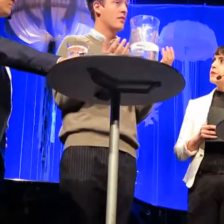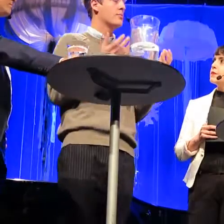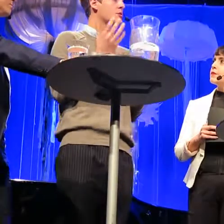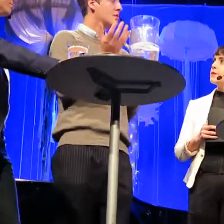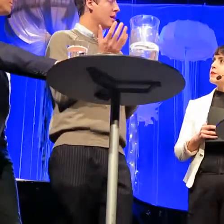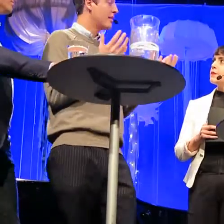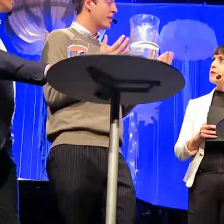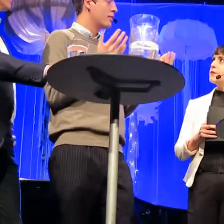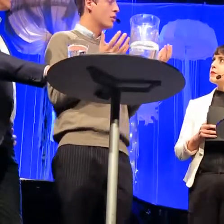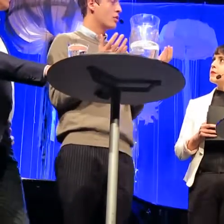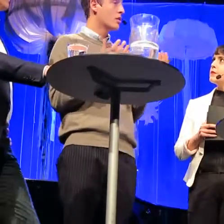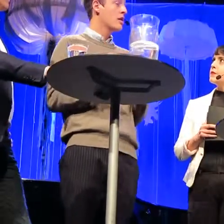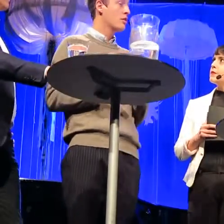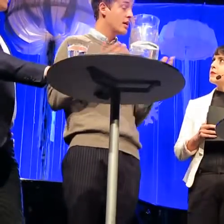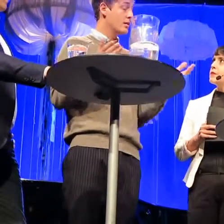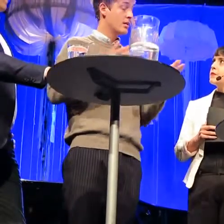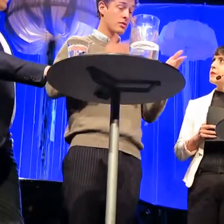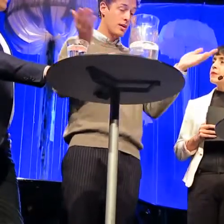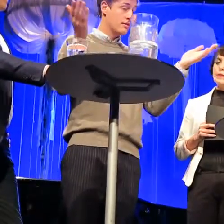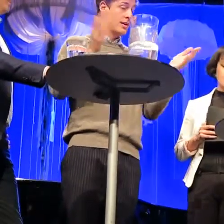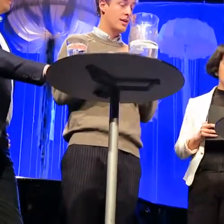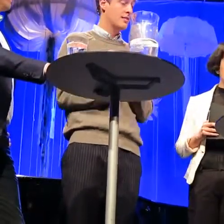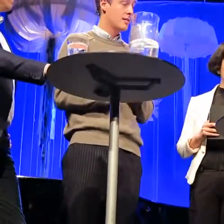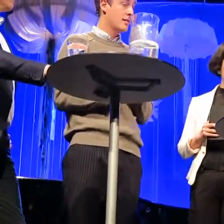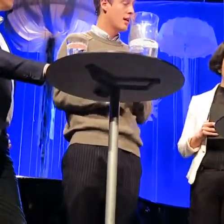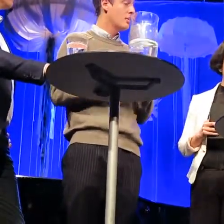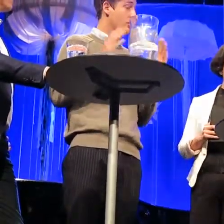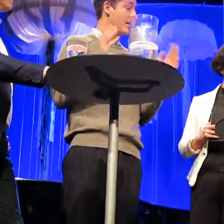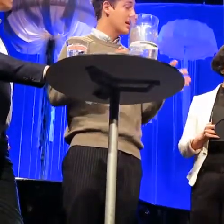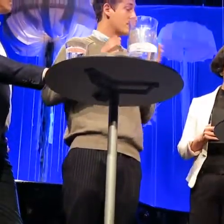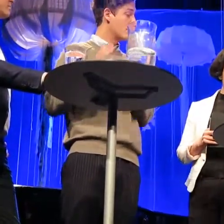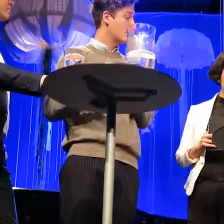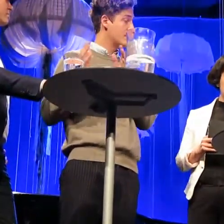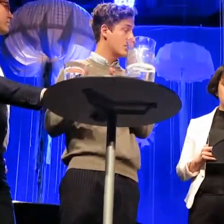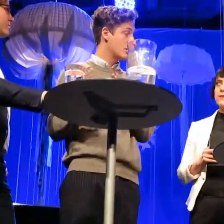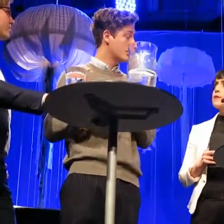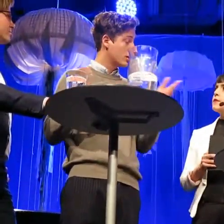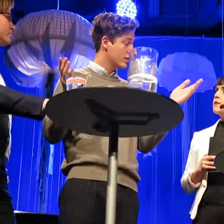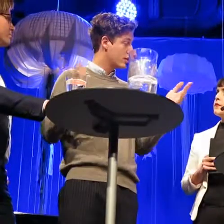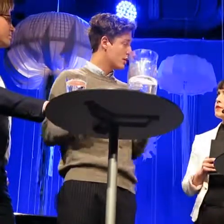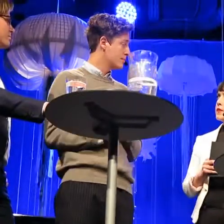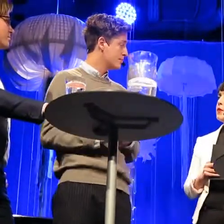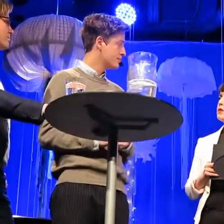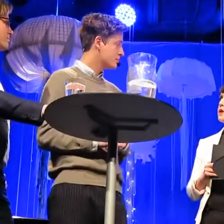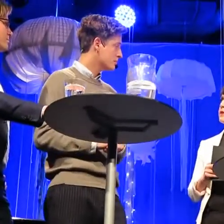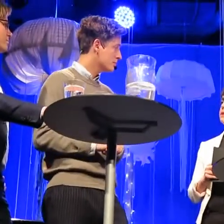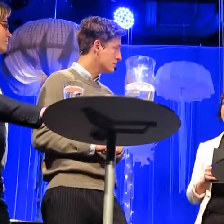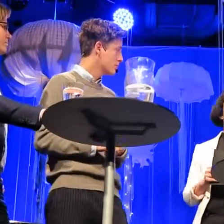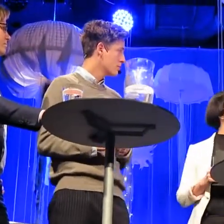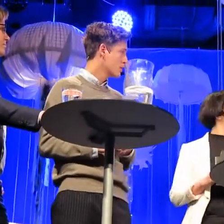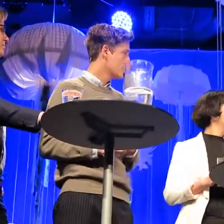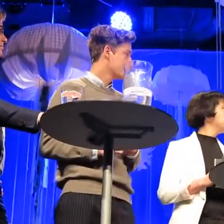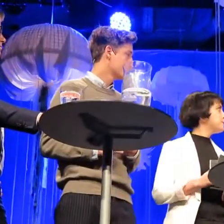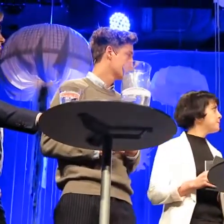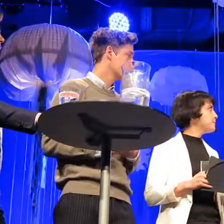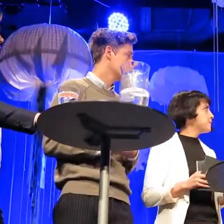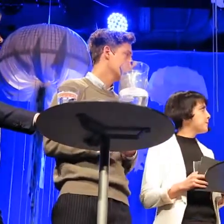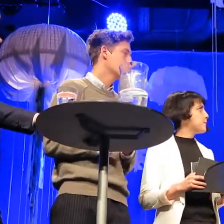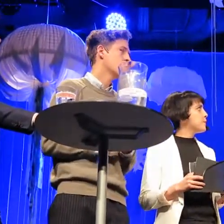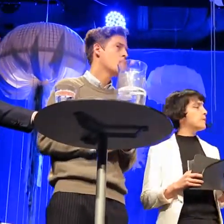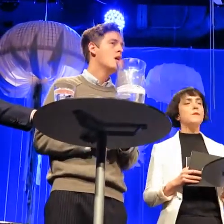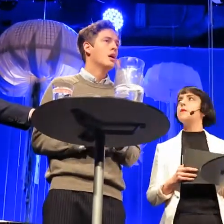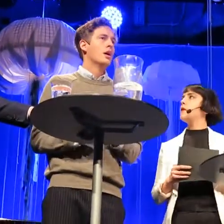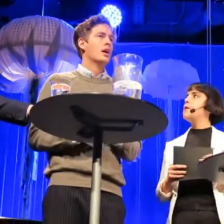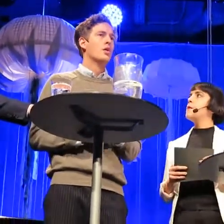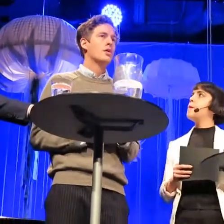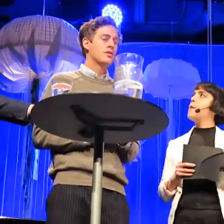kvar i den bubblan, vi måste börja välja både och. Då vet vi, tyvärr, verkligheten säger det, då väljer man bort miljön och så kan vi ta det. Är det ett förslag du tycker extra mycket om, vad vi